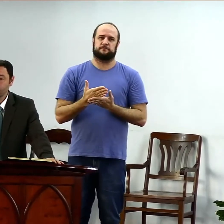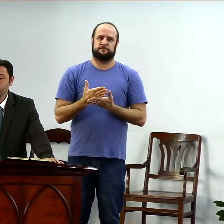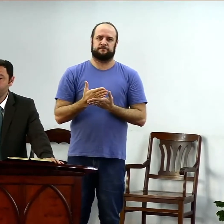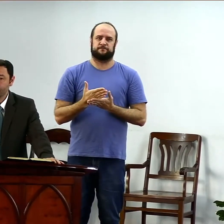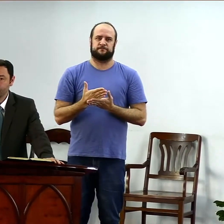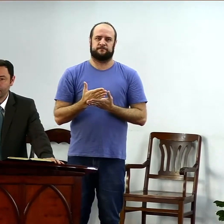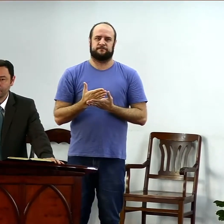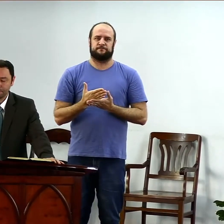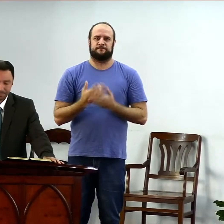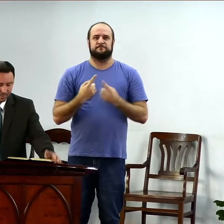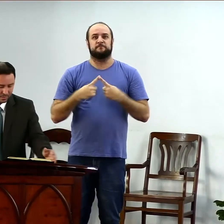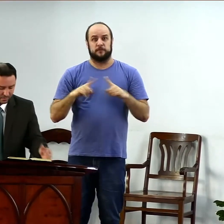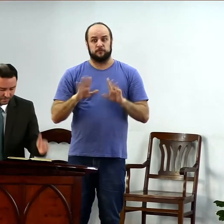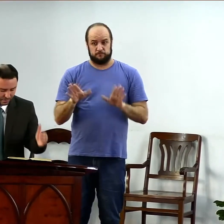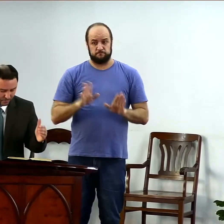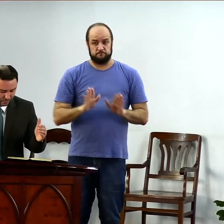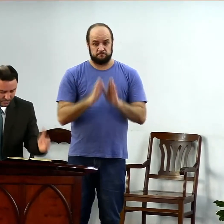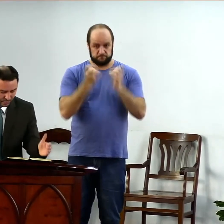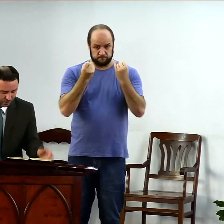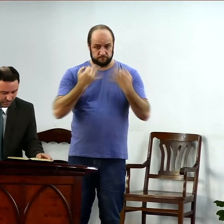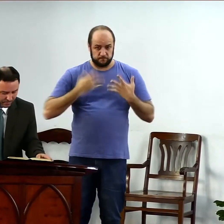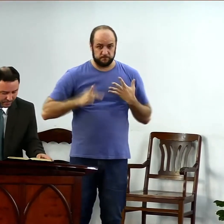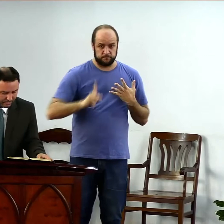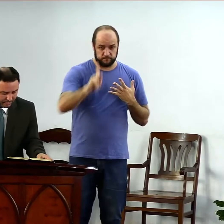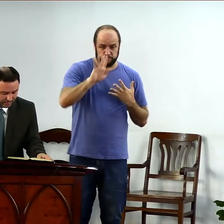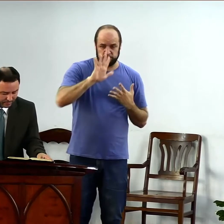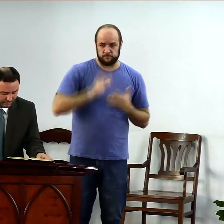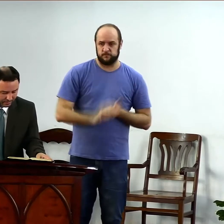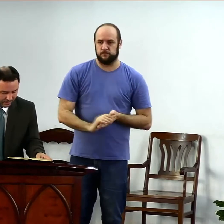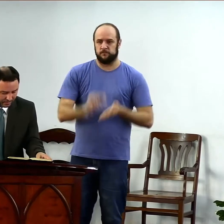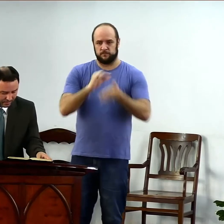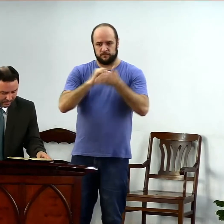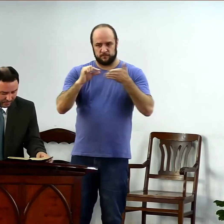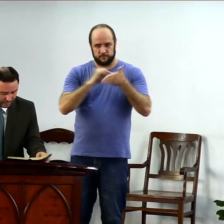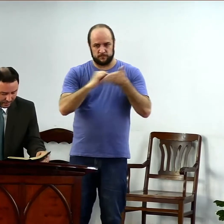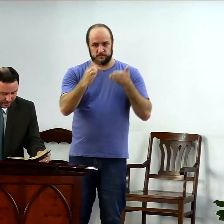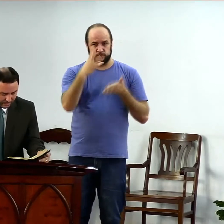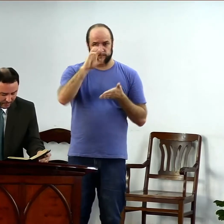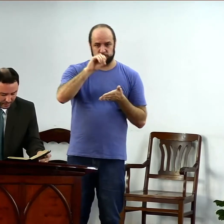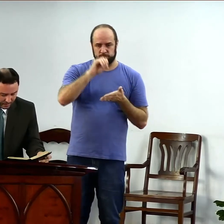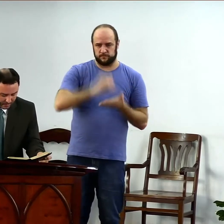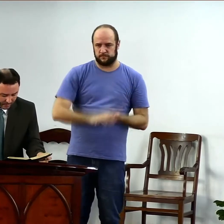Mas ele não para por aí. Versículo 31,